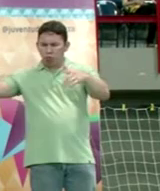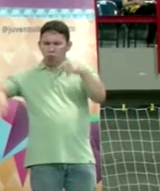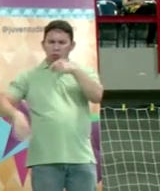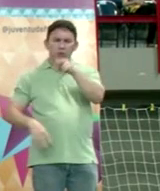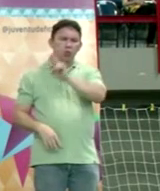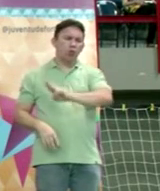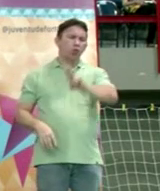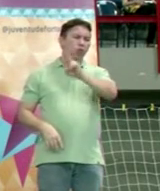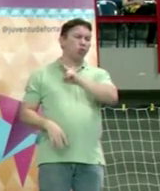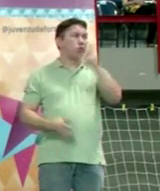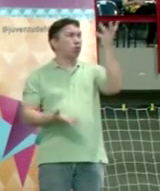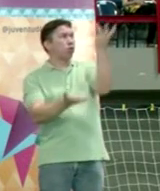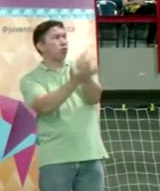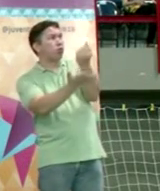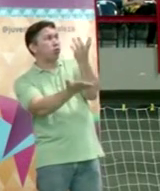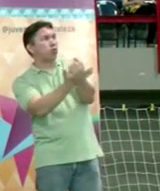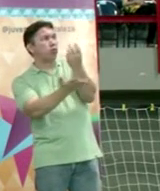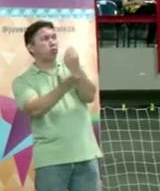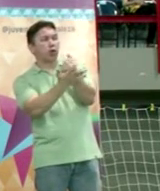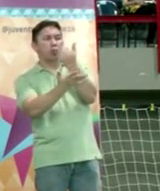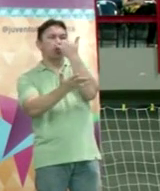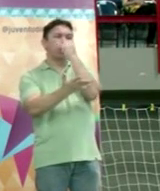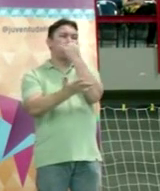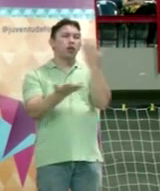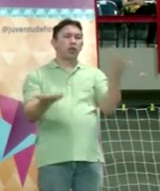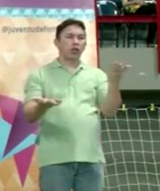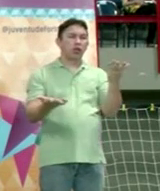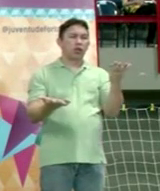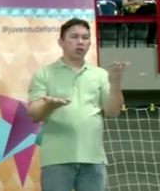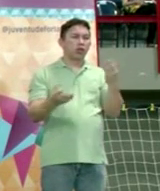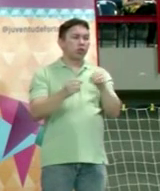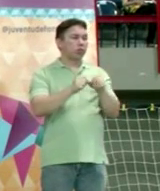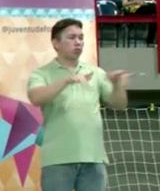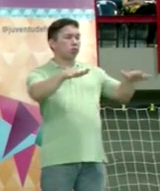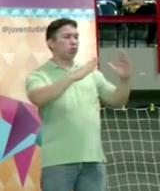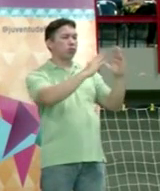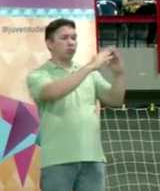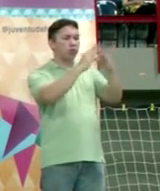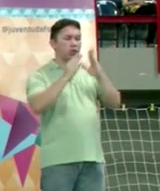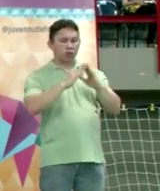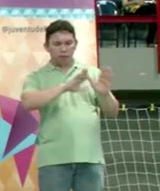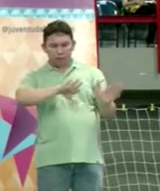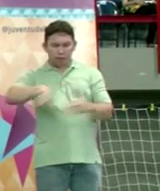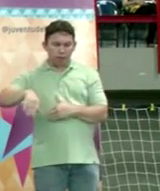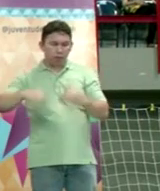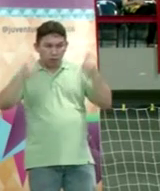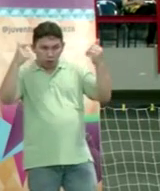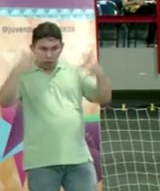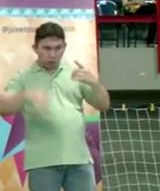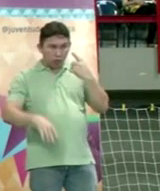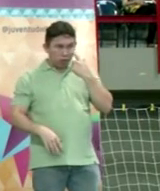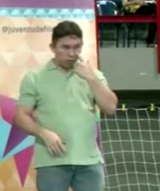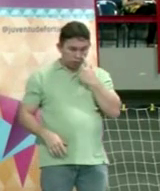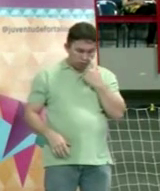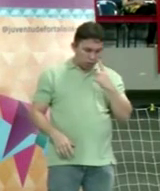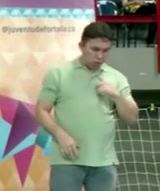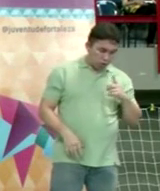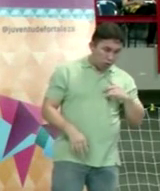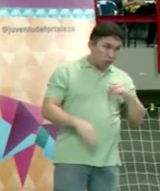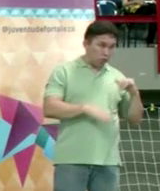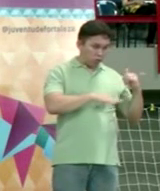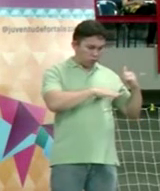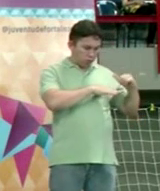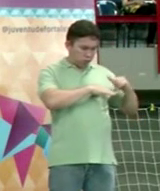não é usado para captar energia para as residências? Vem comigo, ó. Uma coisa é você ser